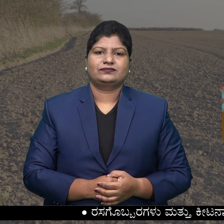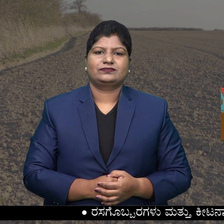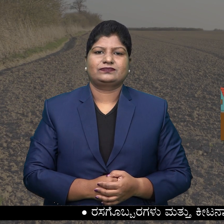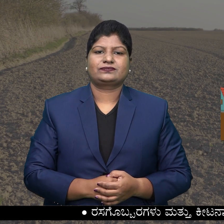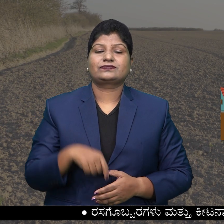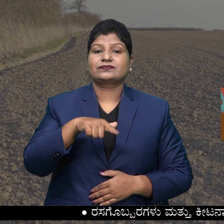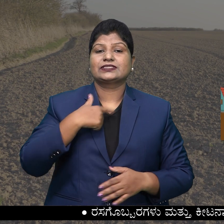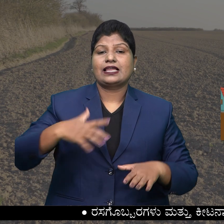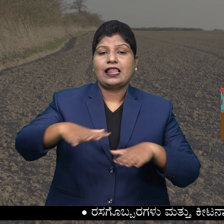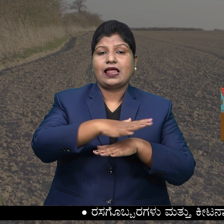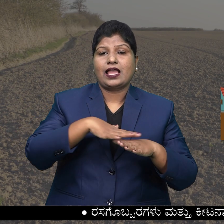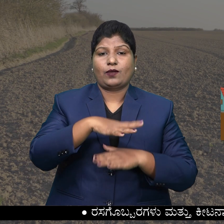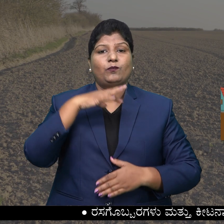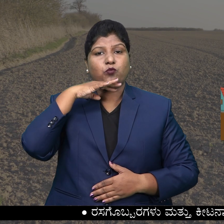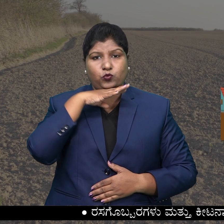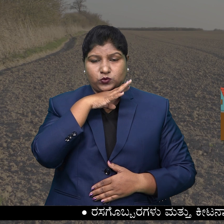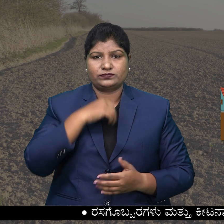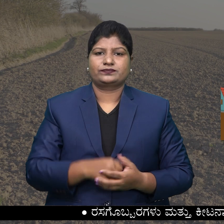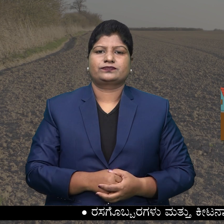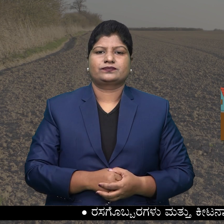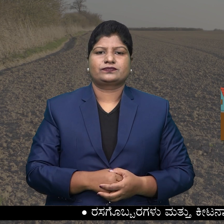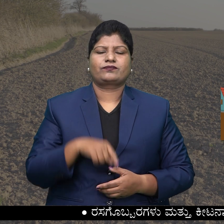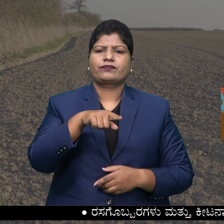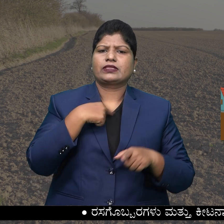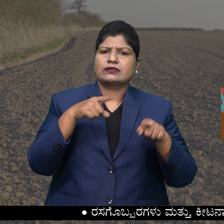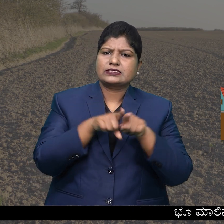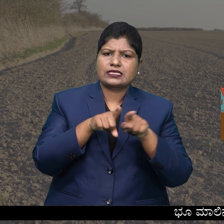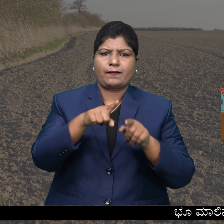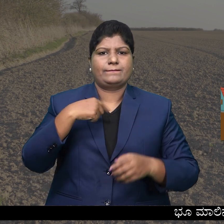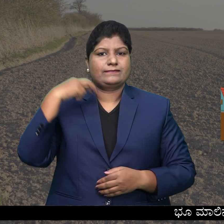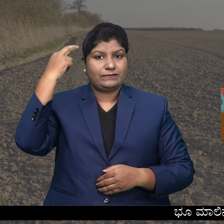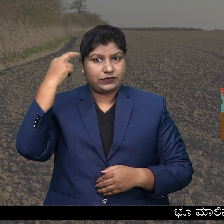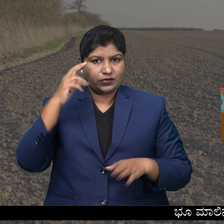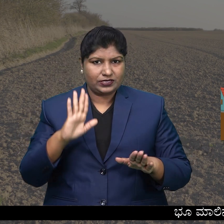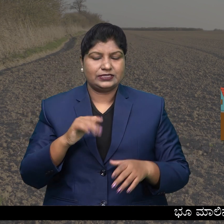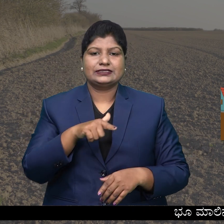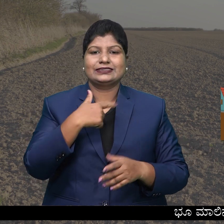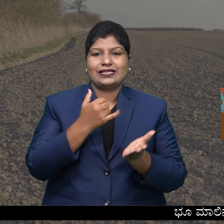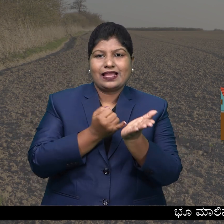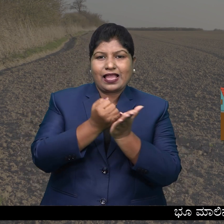ರಸಗೊಬ್ಬರಗಳು ಮತ್ತು ಕೀಟನಾಶಕಗಳ ಅವಶೇಷಗಳೊಂದಿಗೆ ಕೃಷಿ ಹರಿವಿನಿಂದ ಭೂ ಮಾಲಿನ್ಯವು ಉಂಟಾಗುತ್ತಿದೆ.